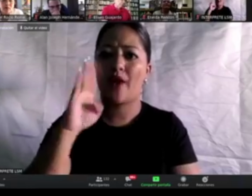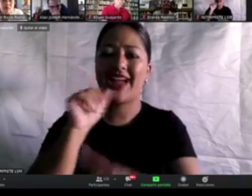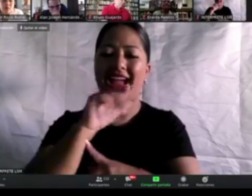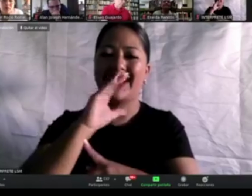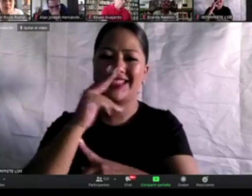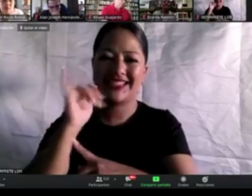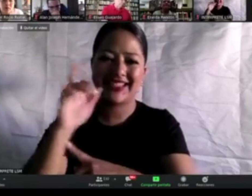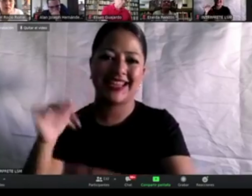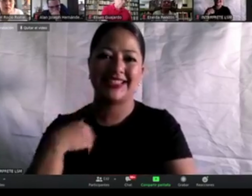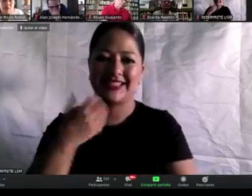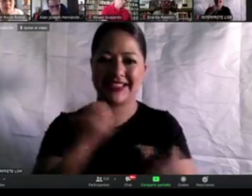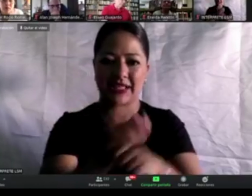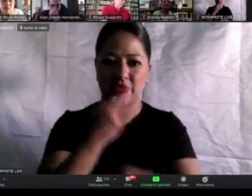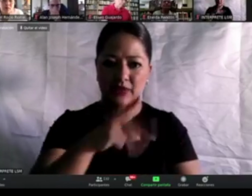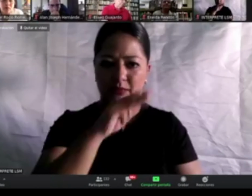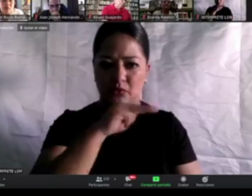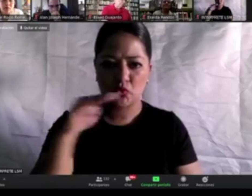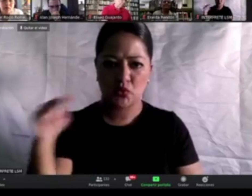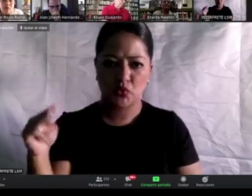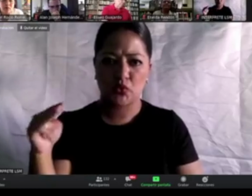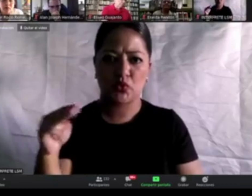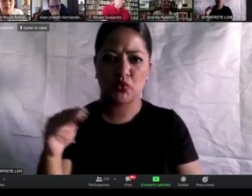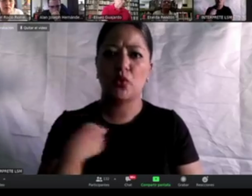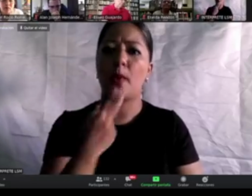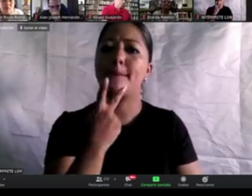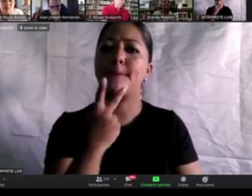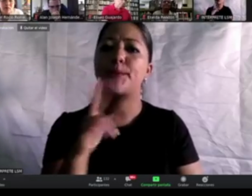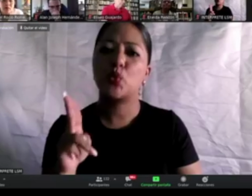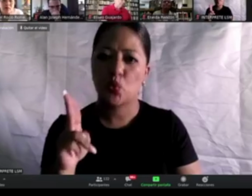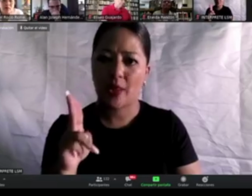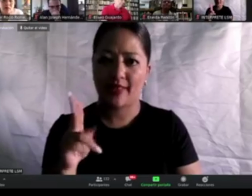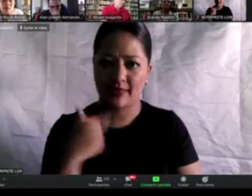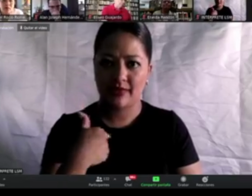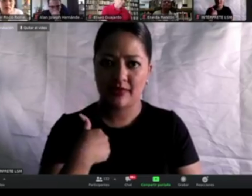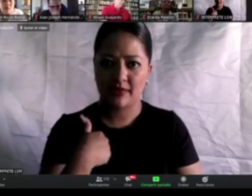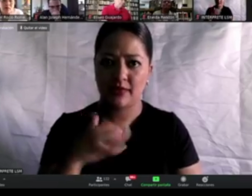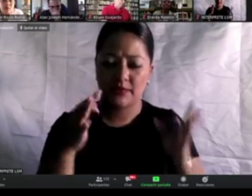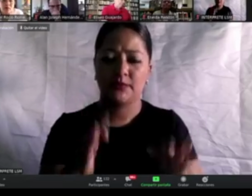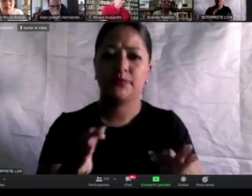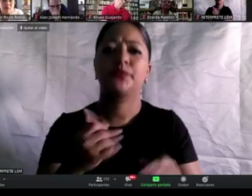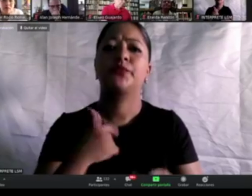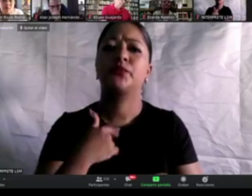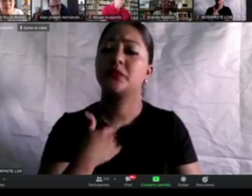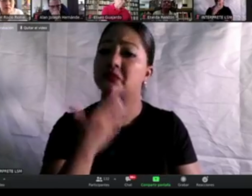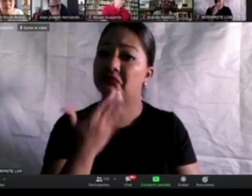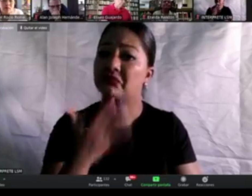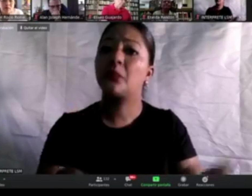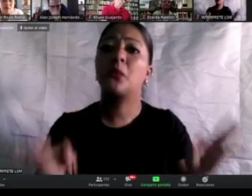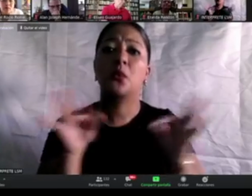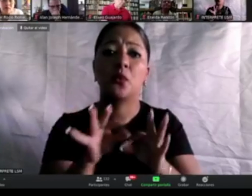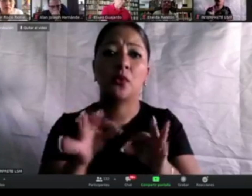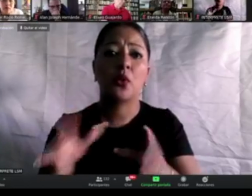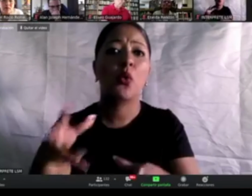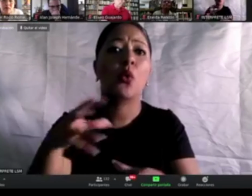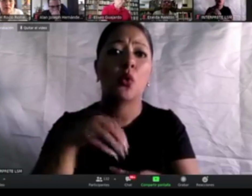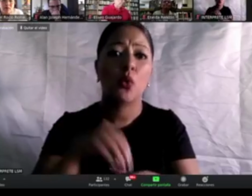del estado de michoacán puntualmente de purgándiro me es muy importante esta inclusión este que